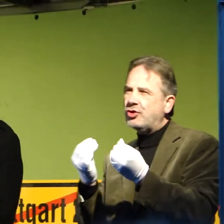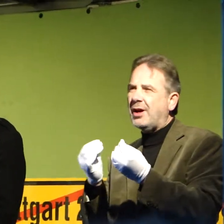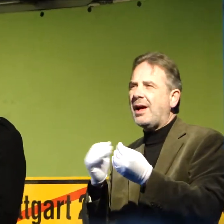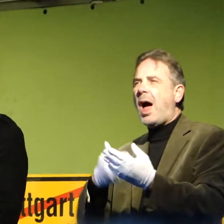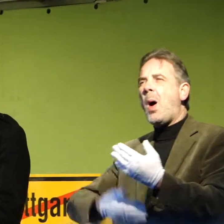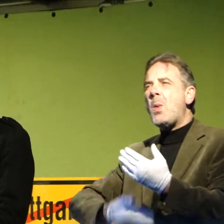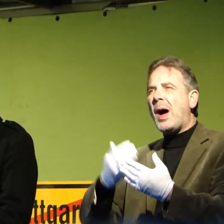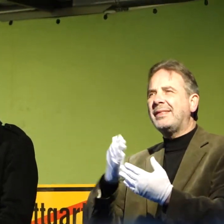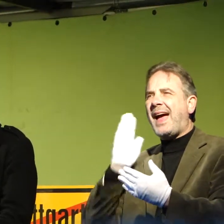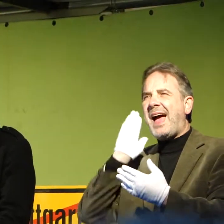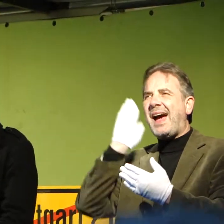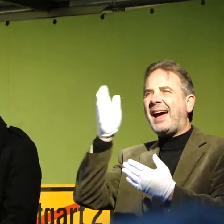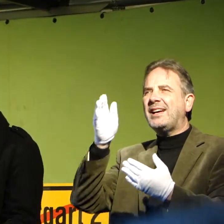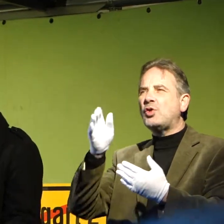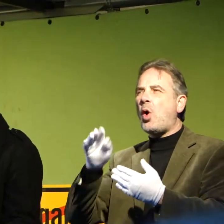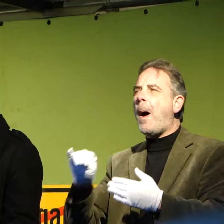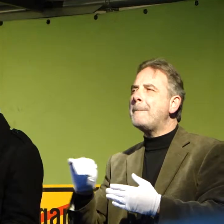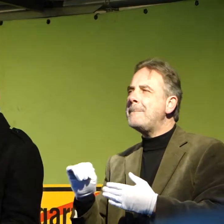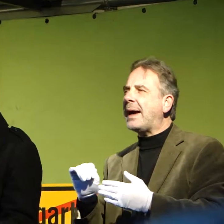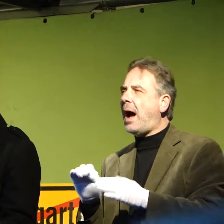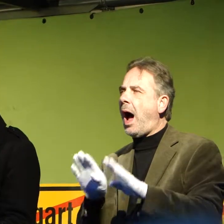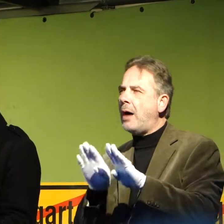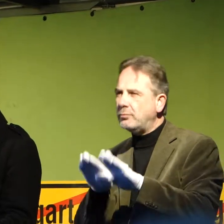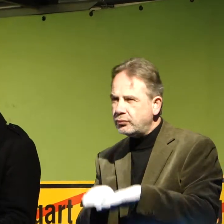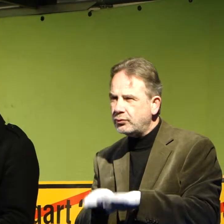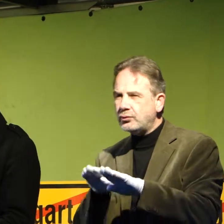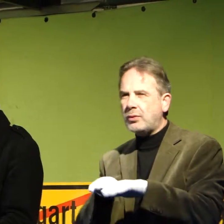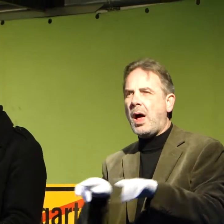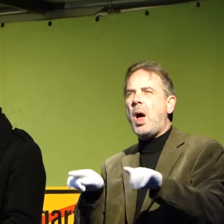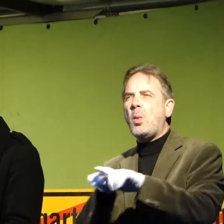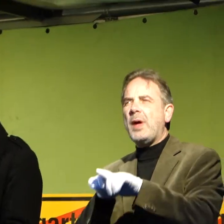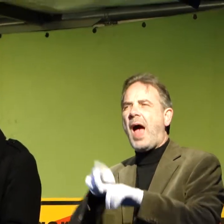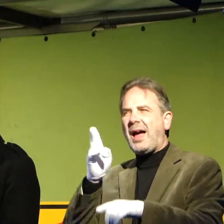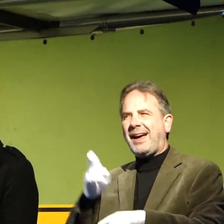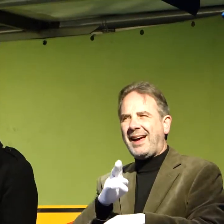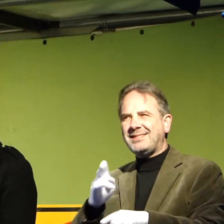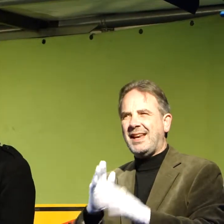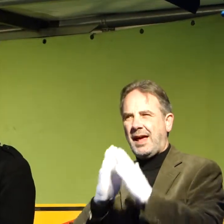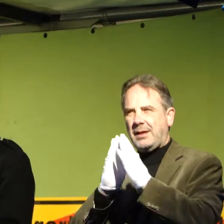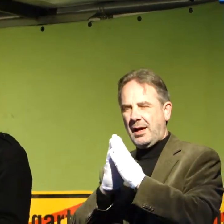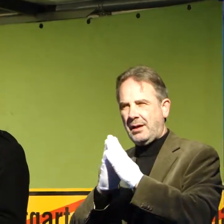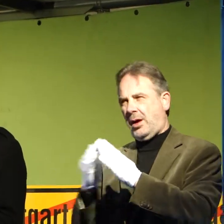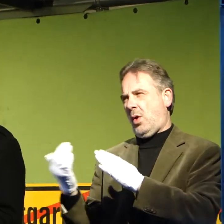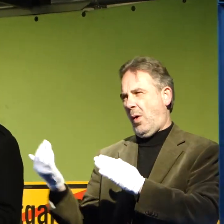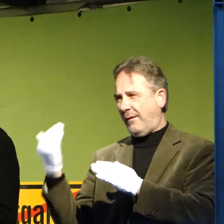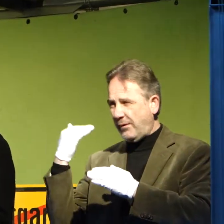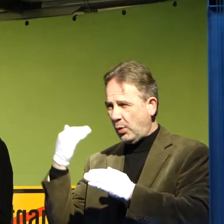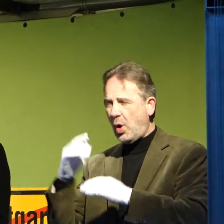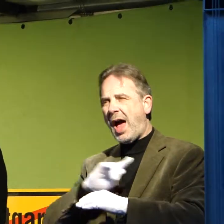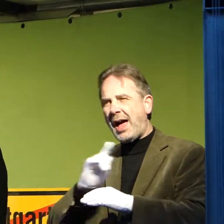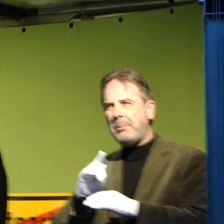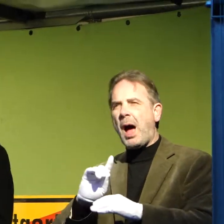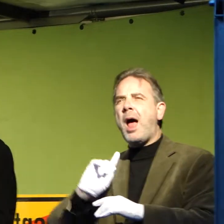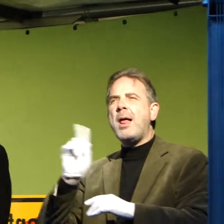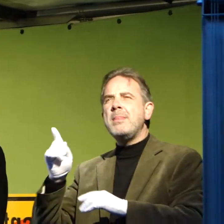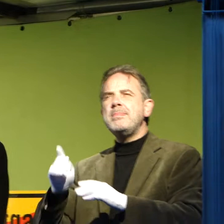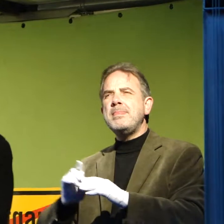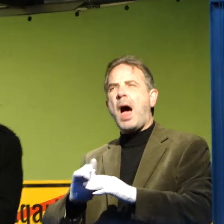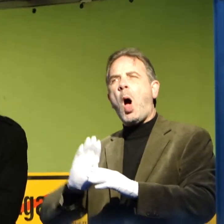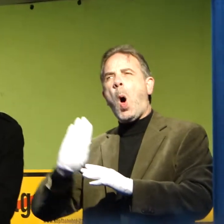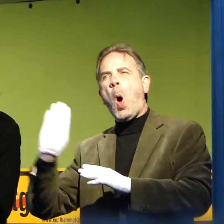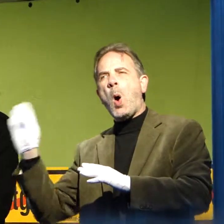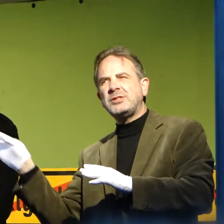Mekka zeigt. Etwa so, wie auch die christlichen Kirchen, zumindest früher war das so, immer nach Osten in